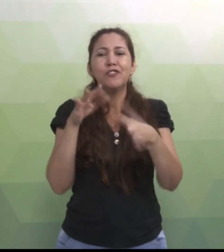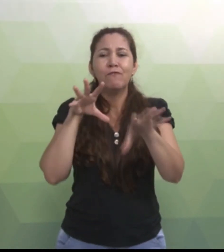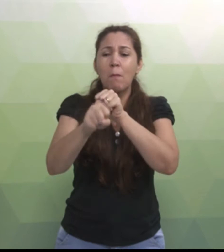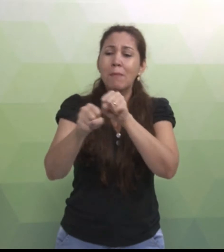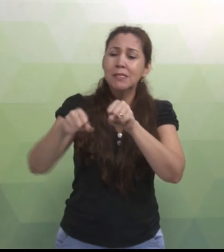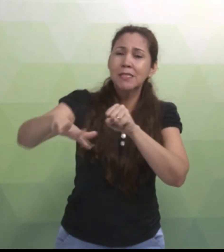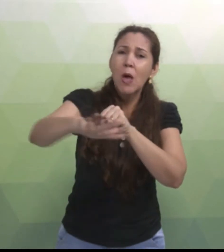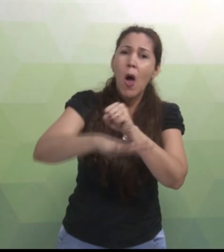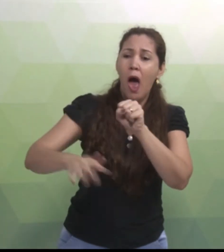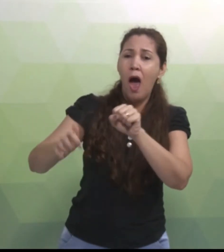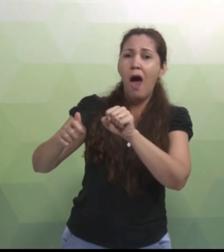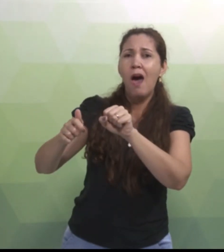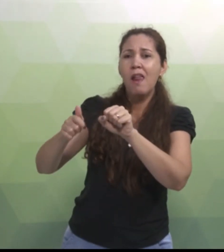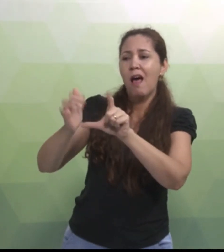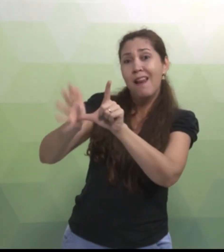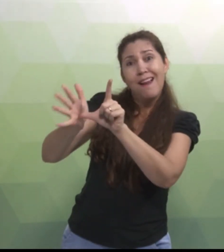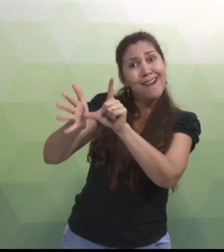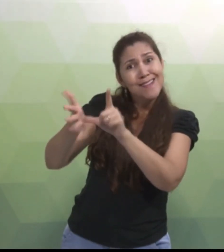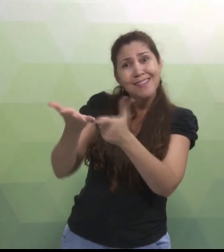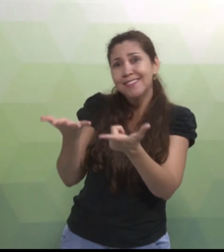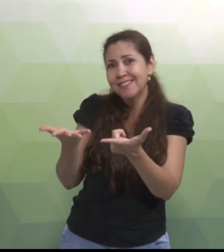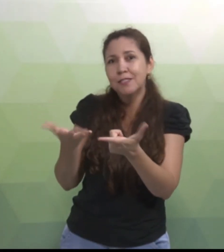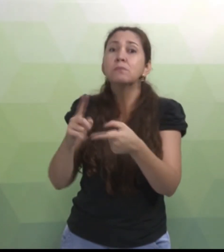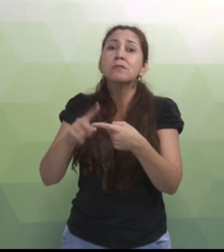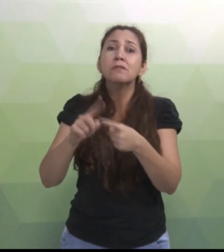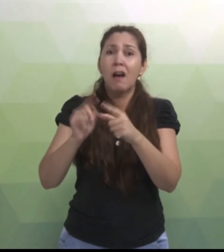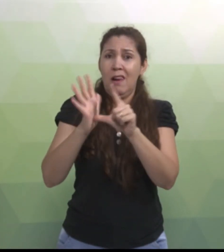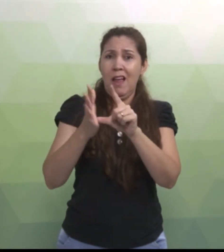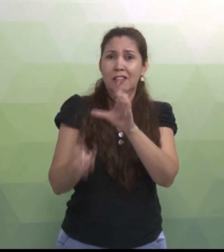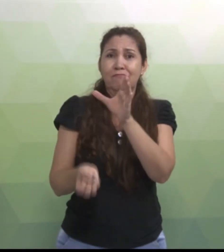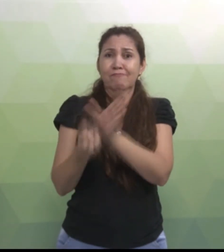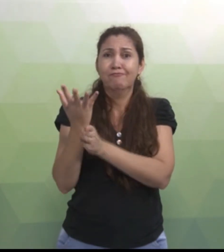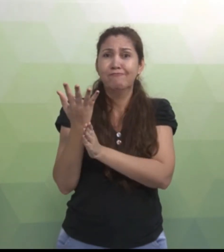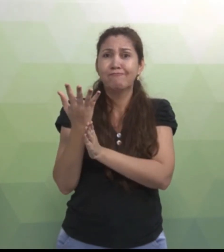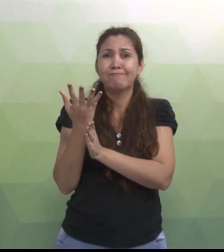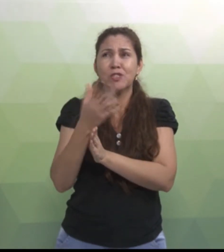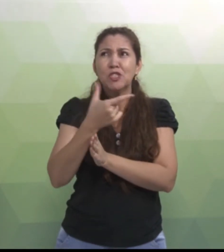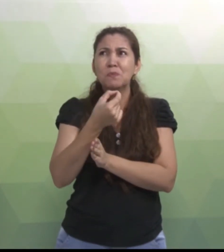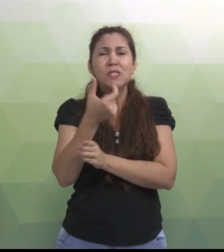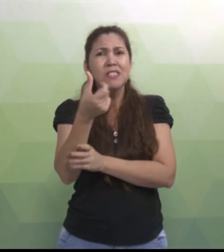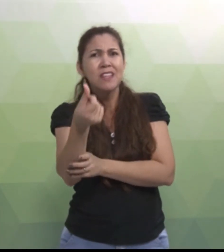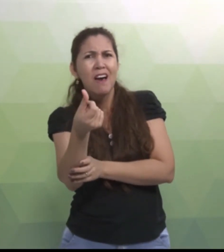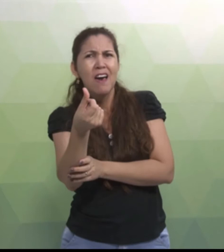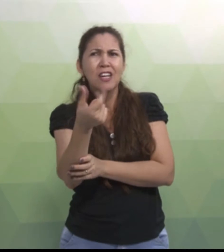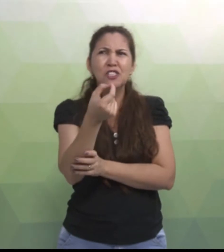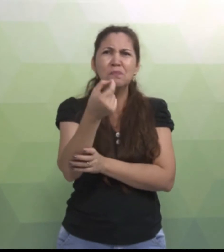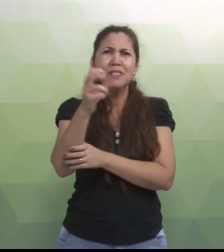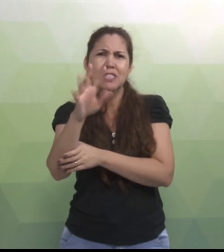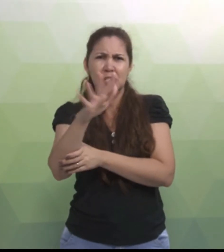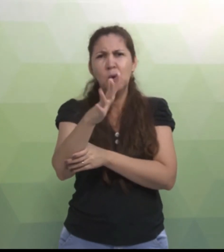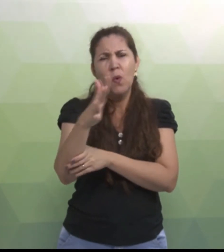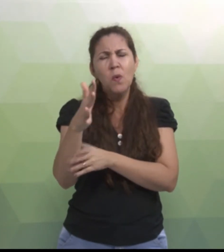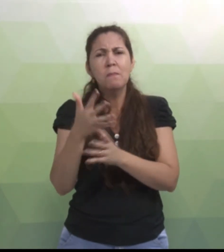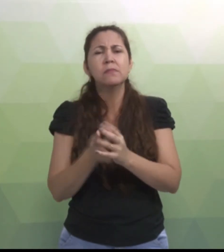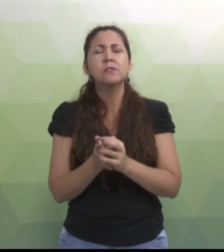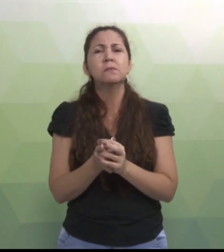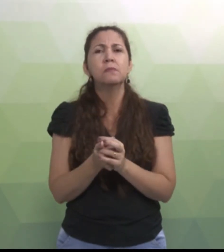multiplicadores, mas o curso superior do Letras Libras ainda não tinha. Surgiu em 2006, 2005